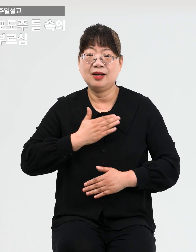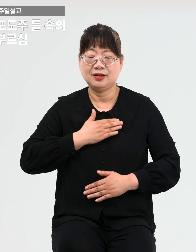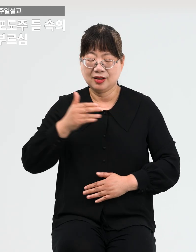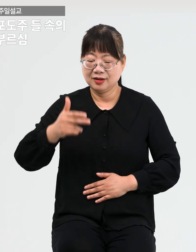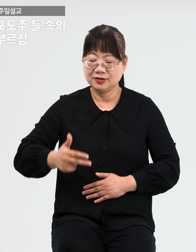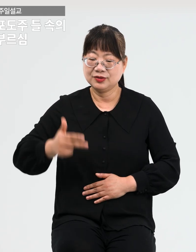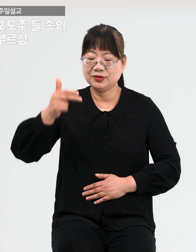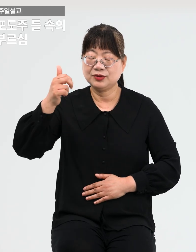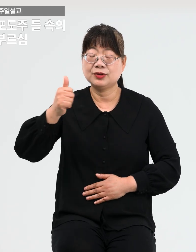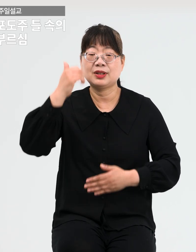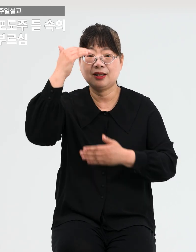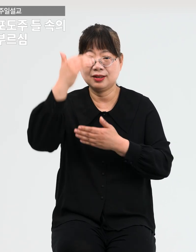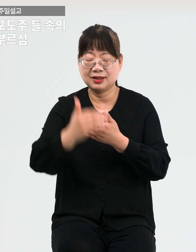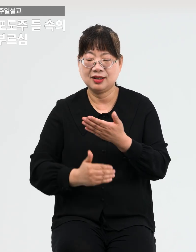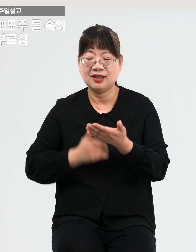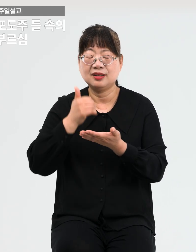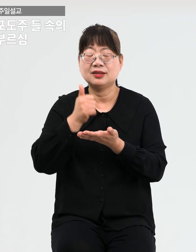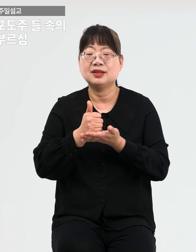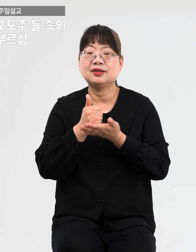나의 주